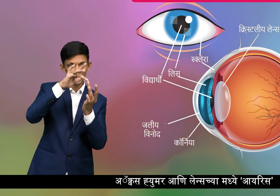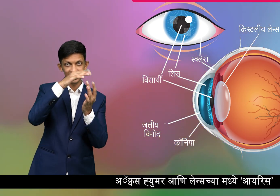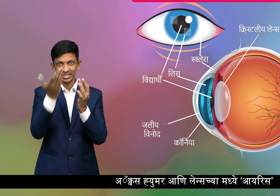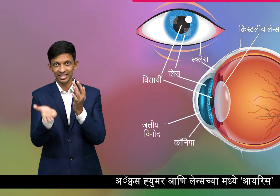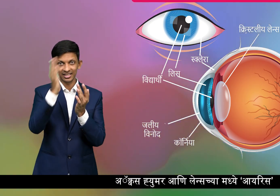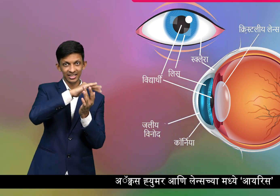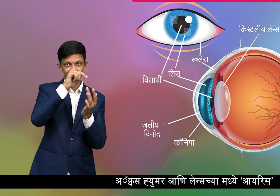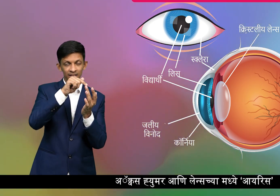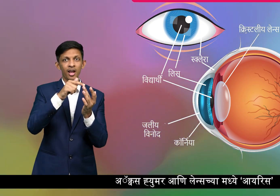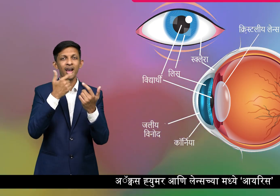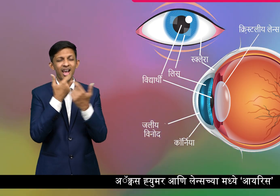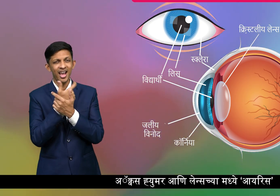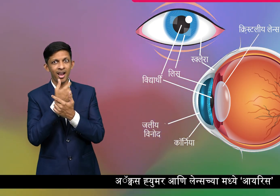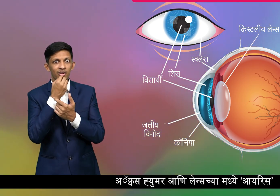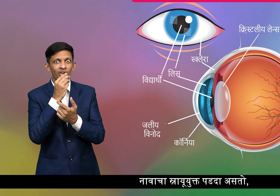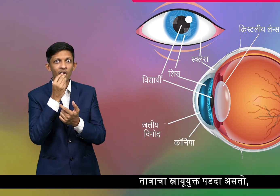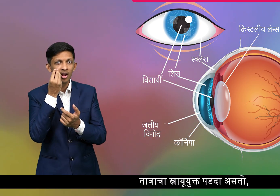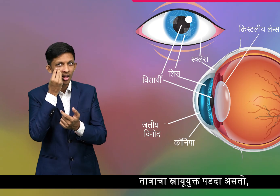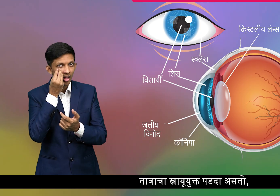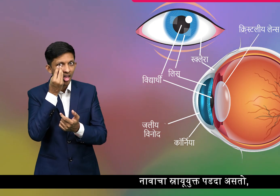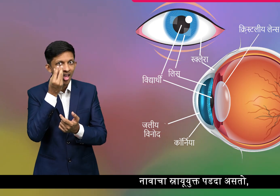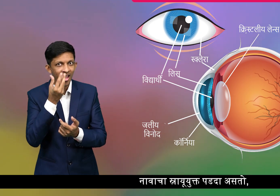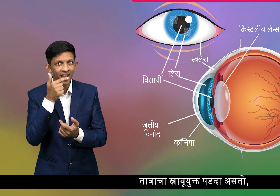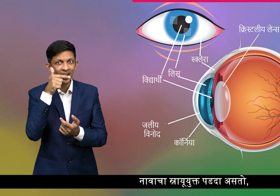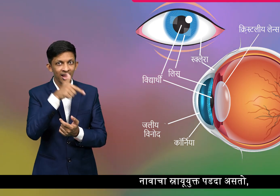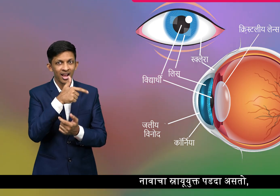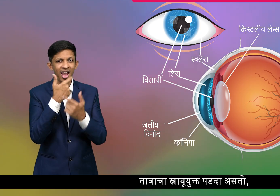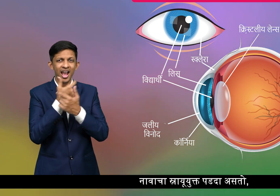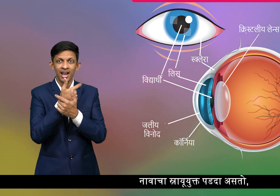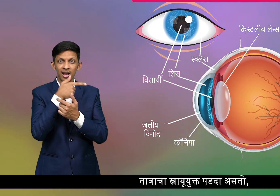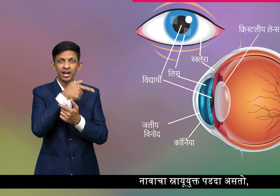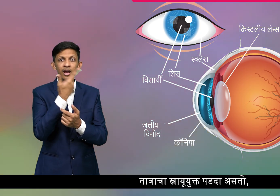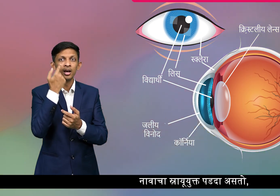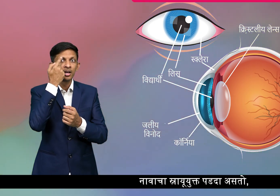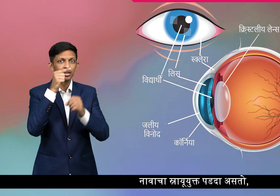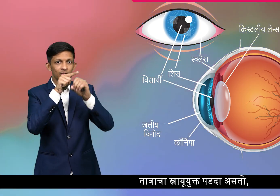ॲक्वस ह्युमर आणि लेन्सच्या मध्ये आयरिस नावाचा स्नायूयुक्त पडदा असतो,